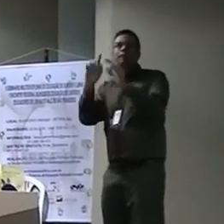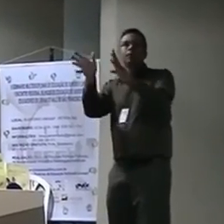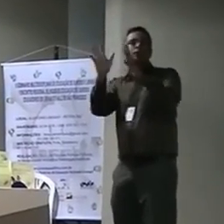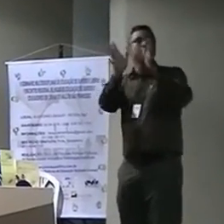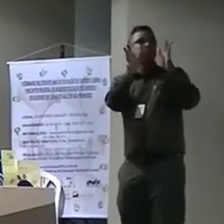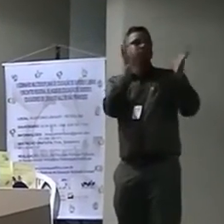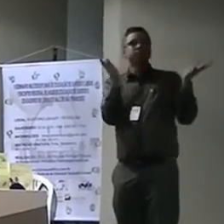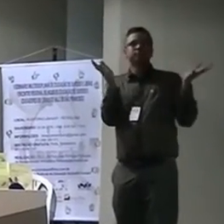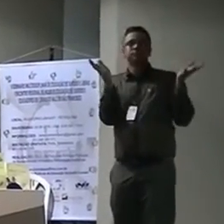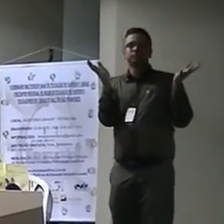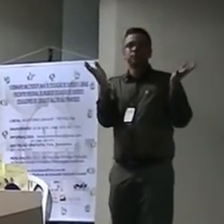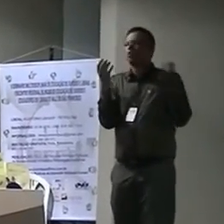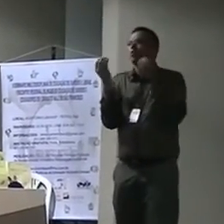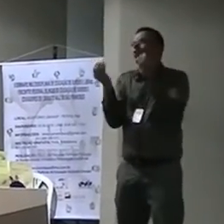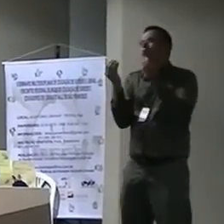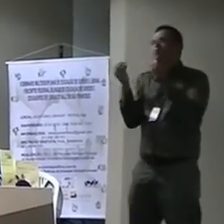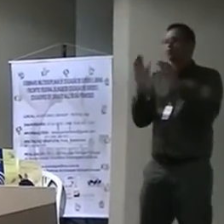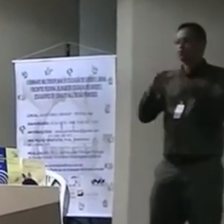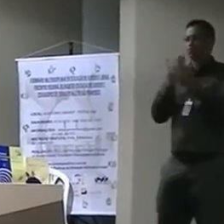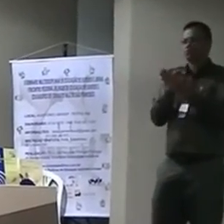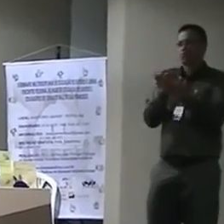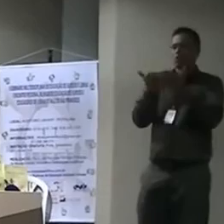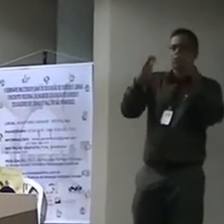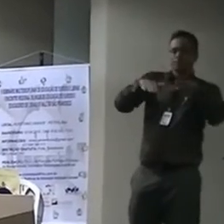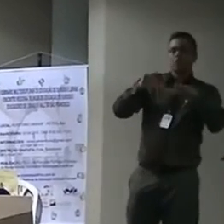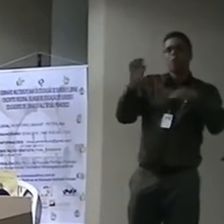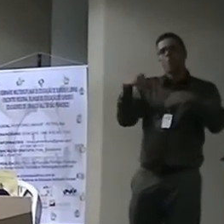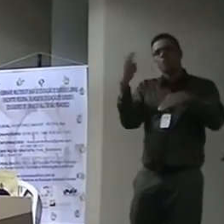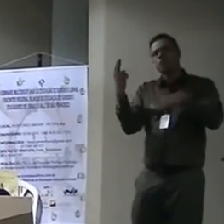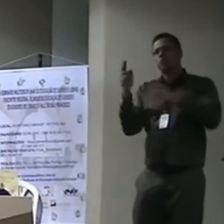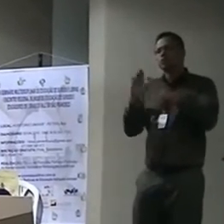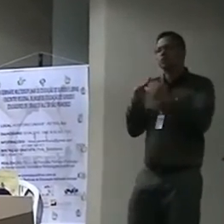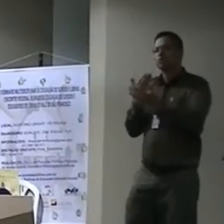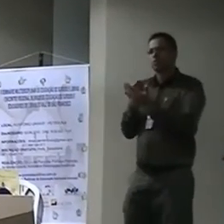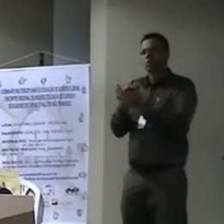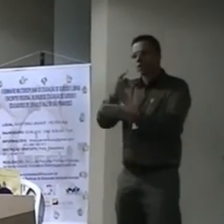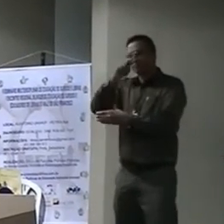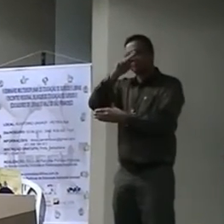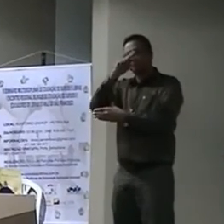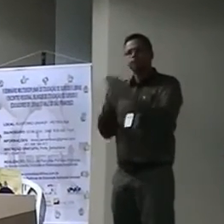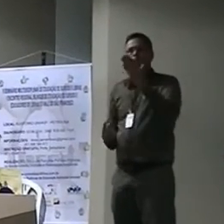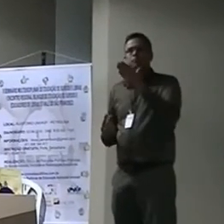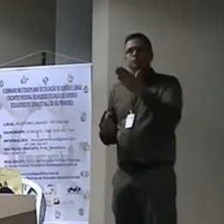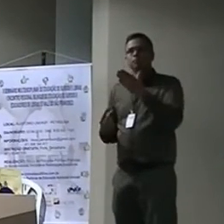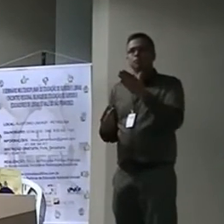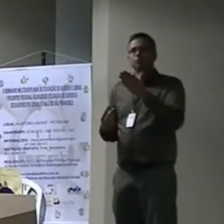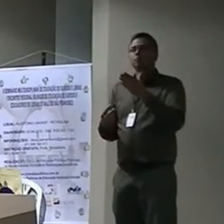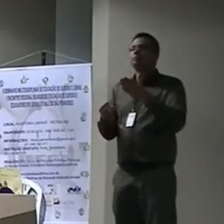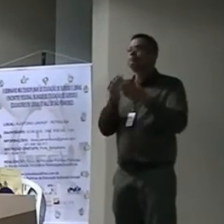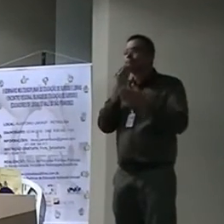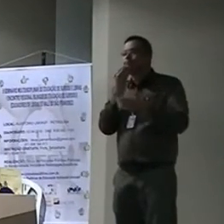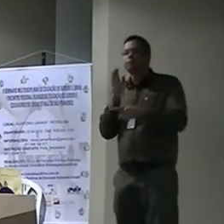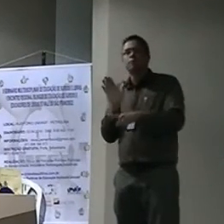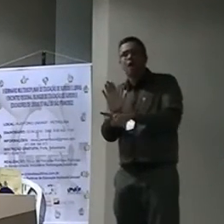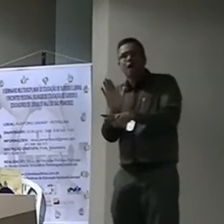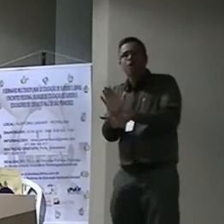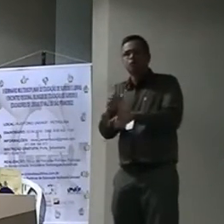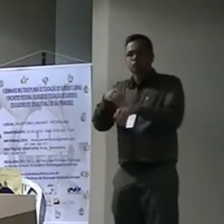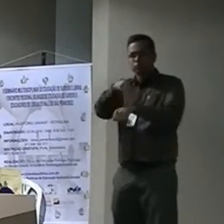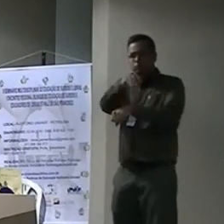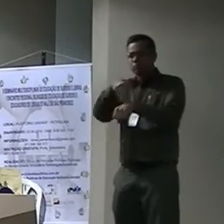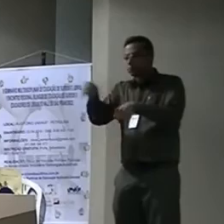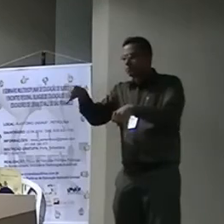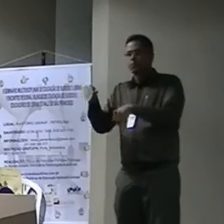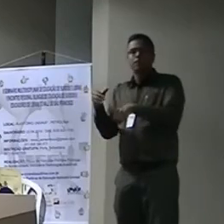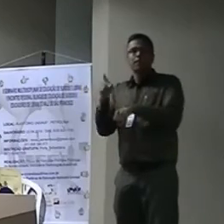ou a escola inclusiva poderia utilizar para facilitar essa mediação dos pais com os filhos surdos, visto que a maioria dos